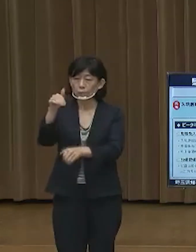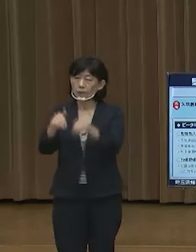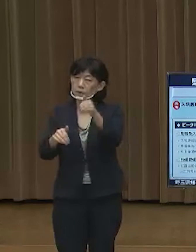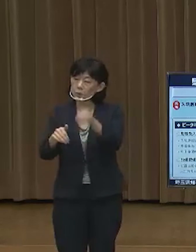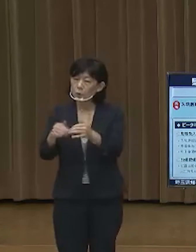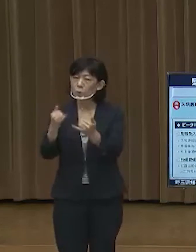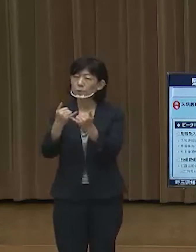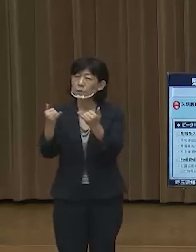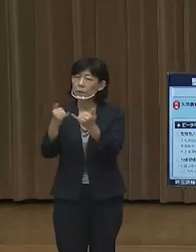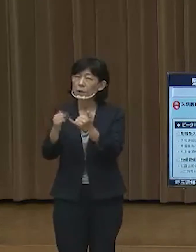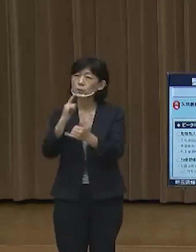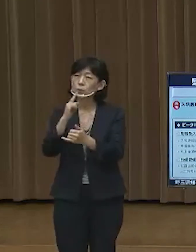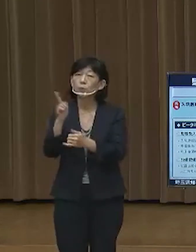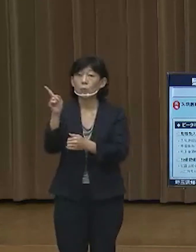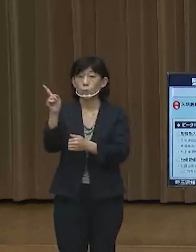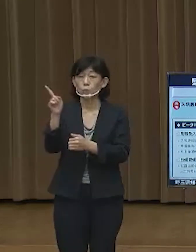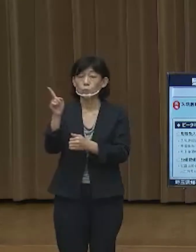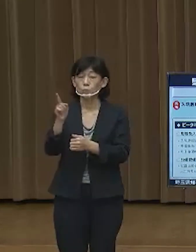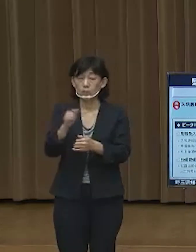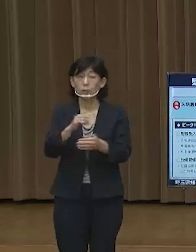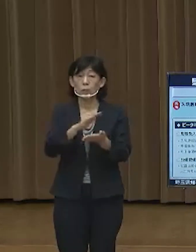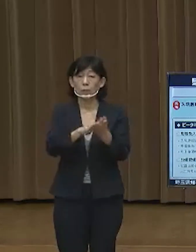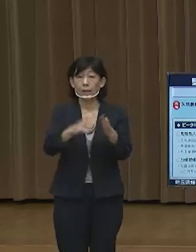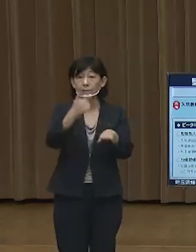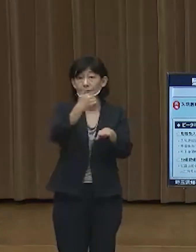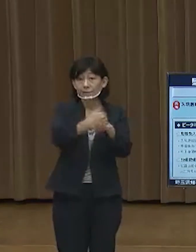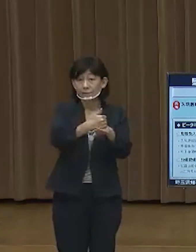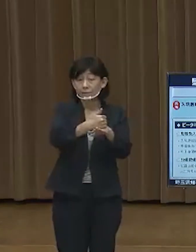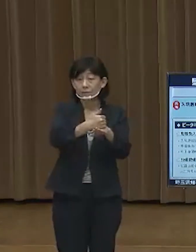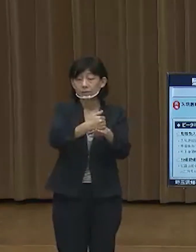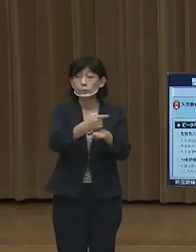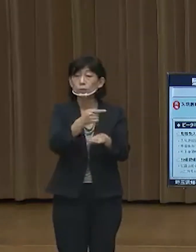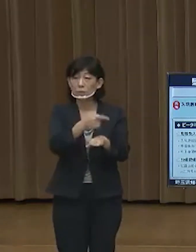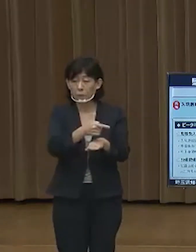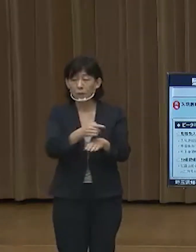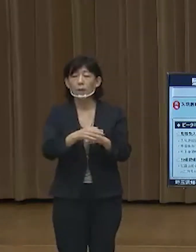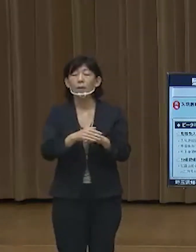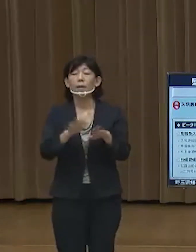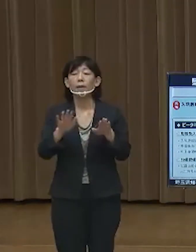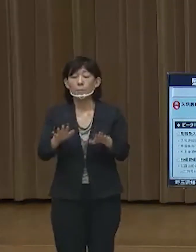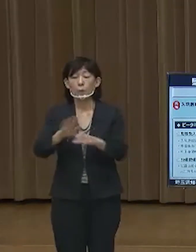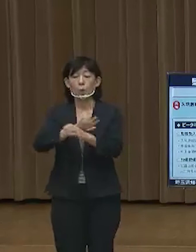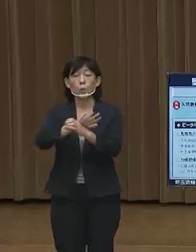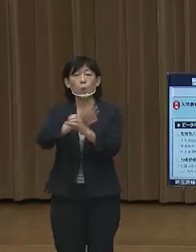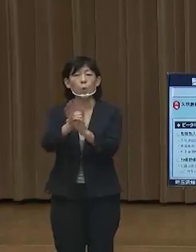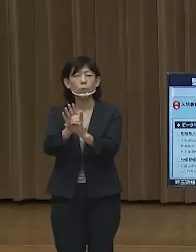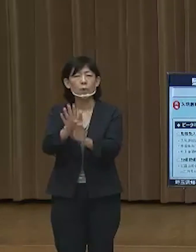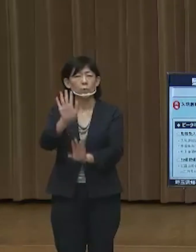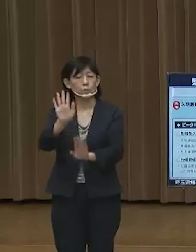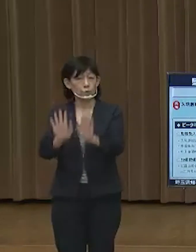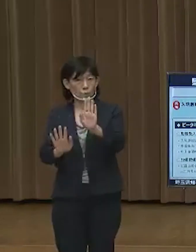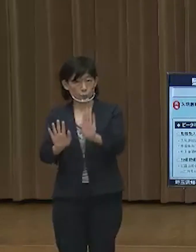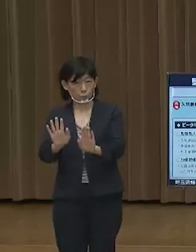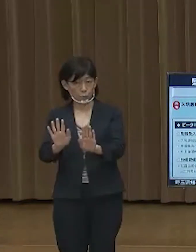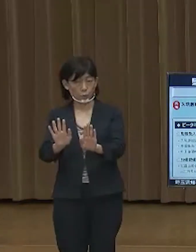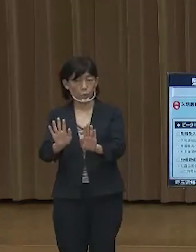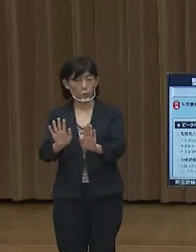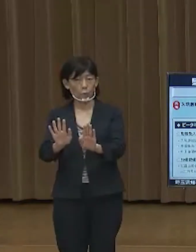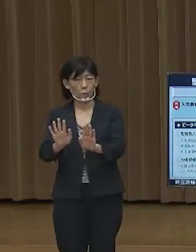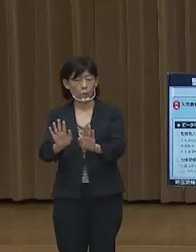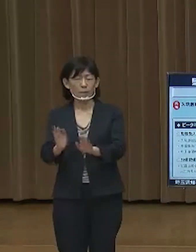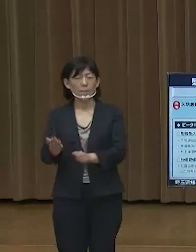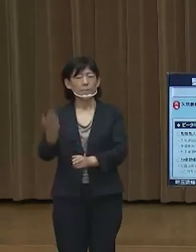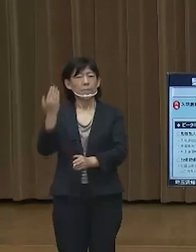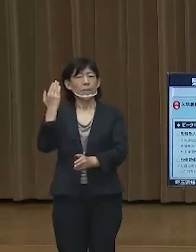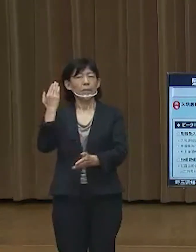ていらっしゃいます。知事ご自身から見て、現在のこのコロナの感染状況、一時より